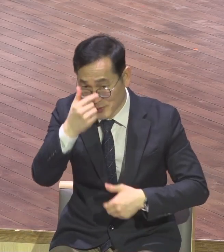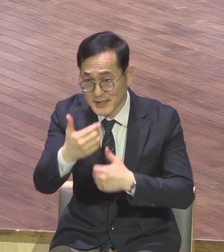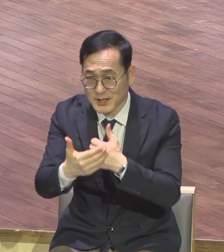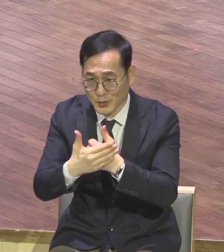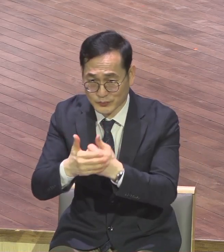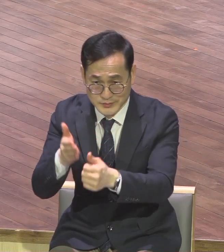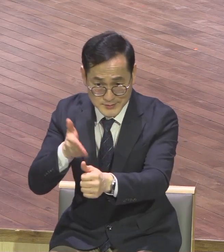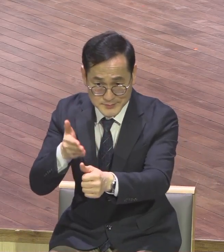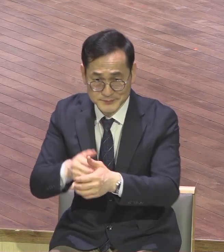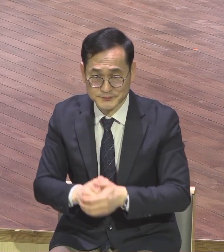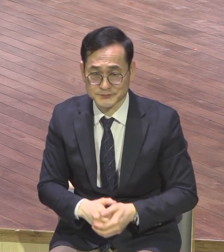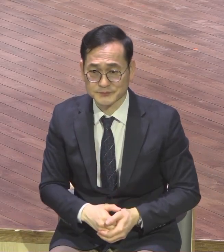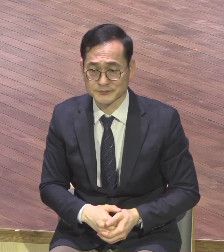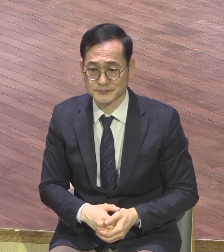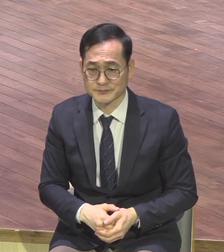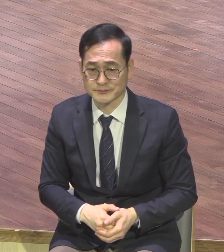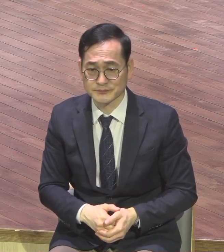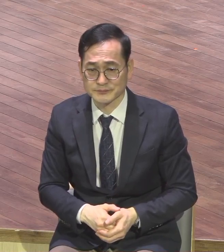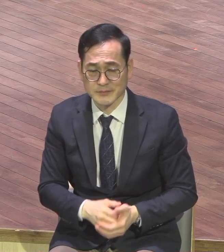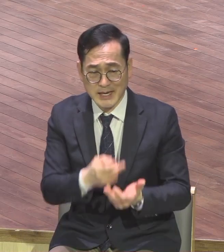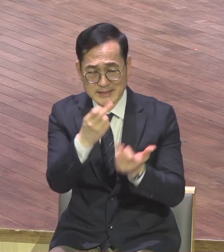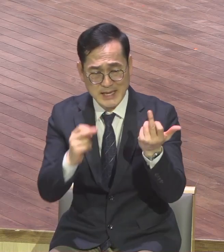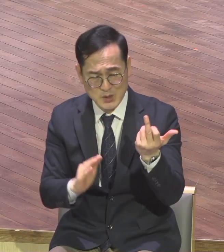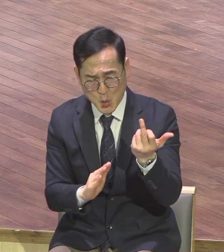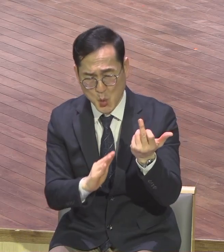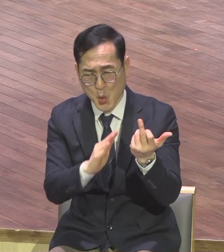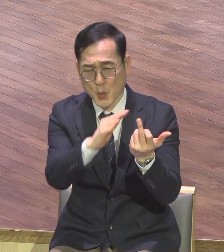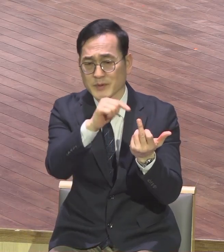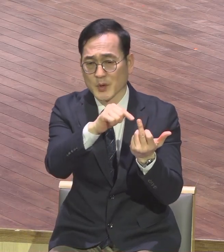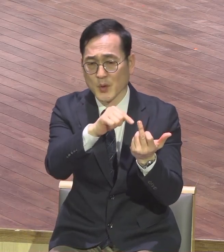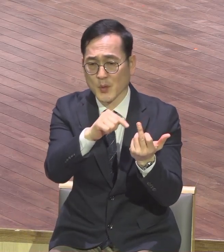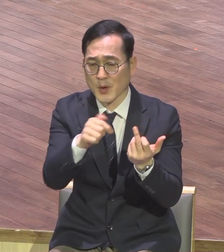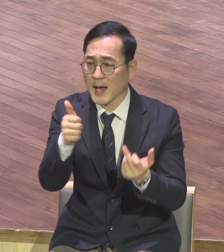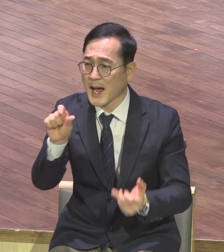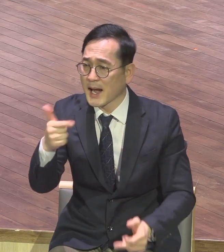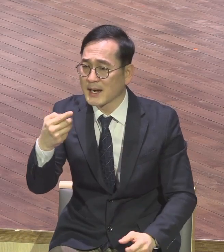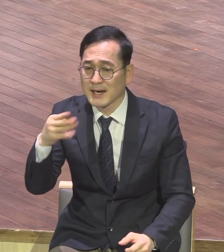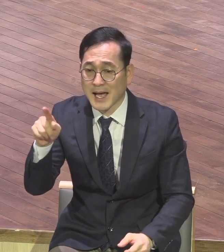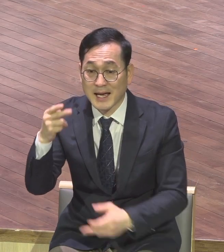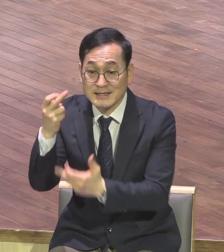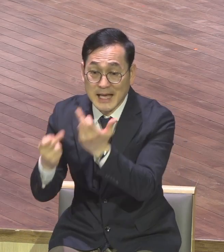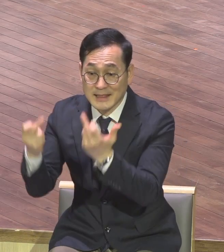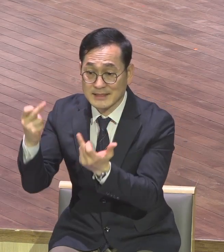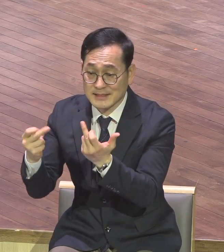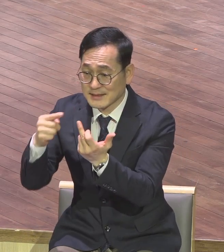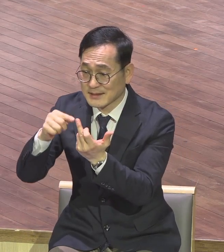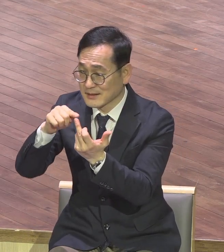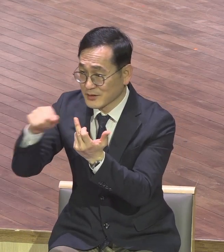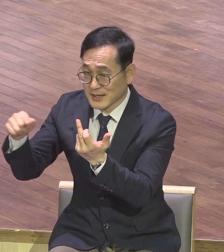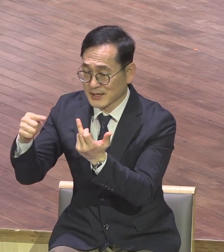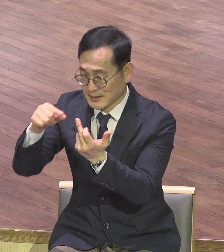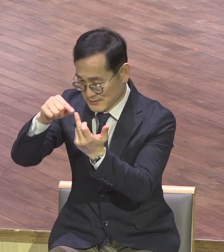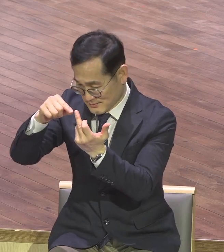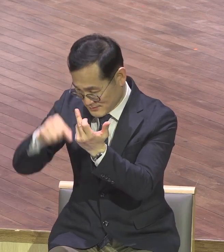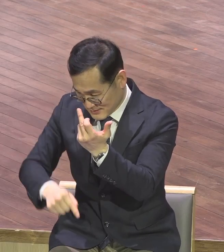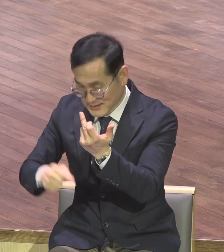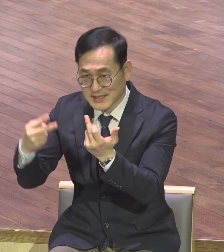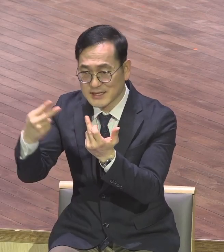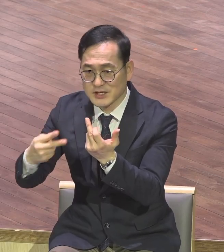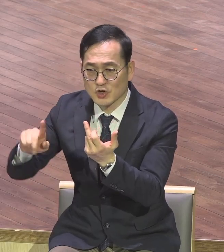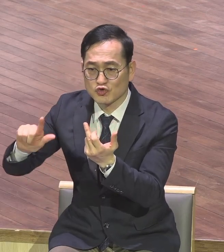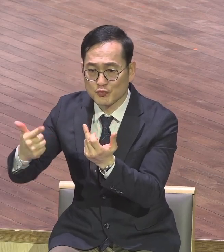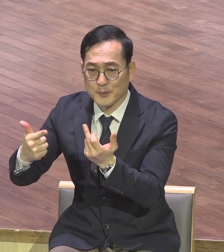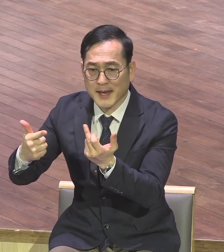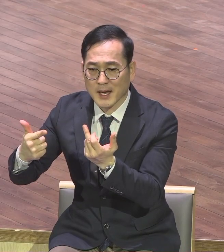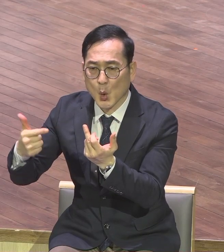2650m 고산지대입니다. 우리나라 한라산이 1950인데 2650m. 그러니까